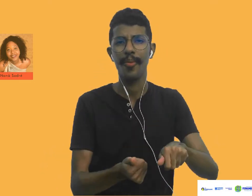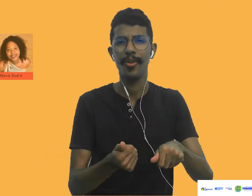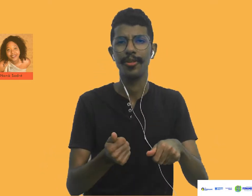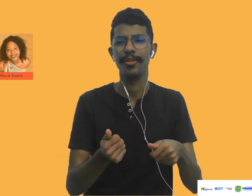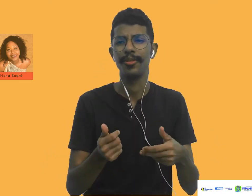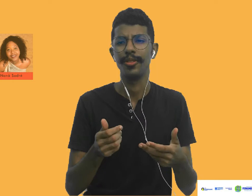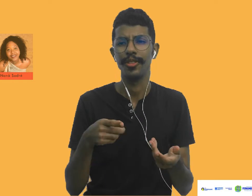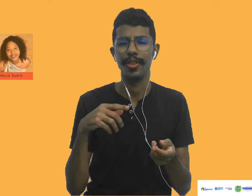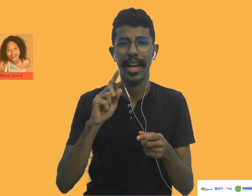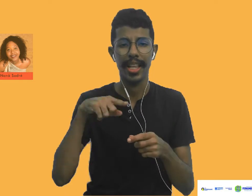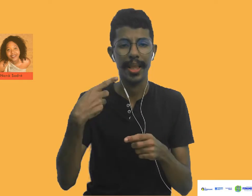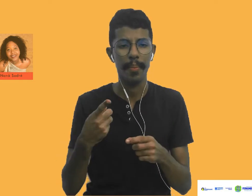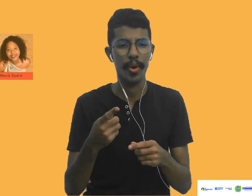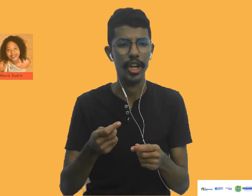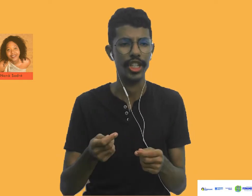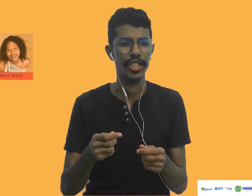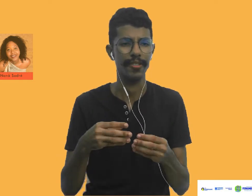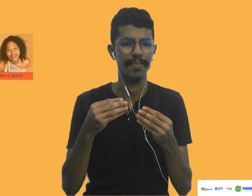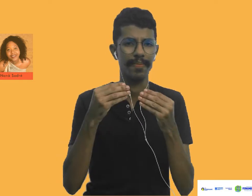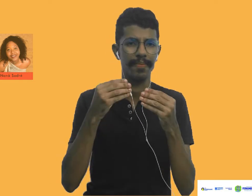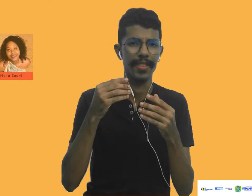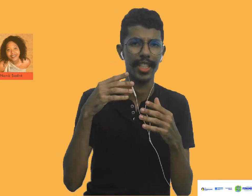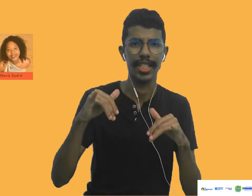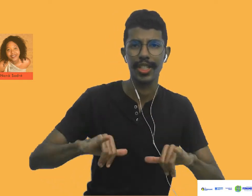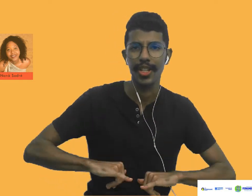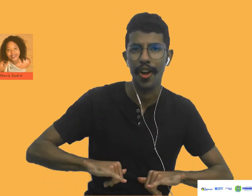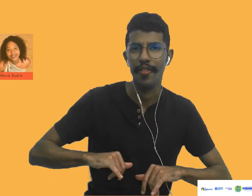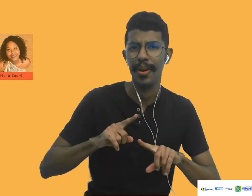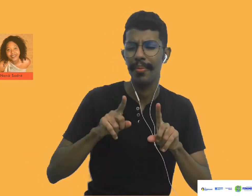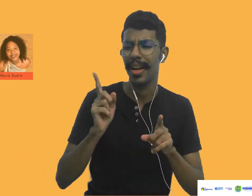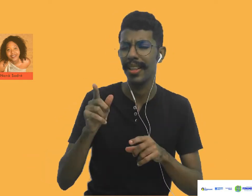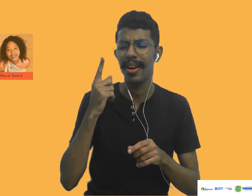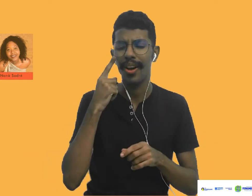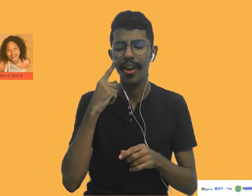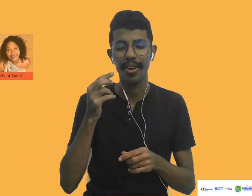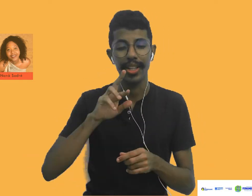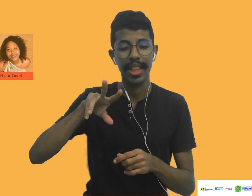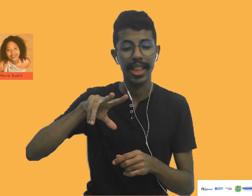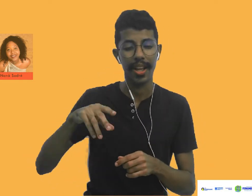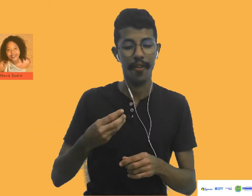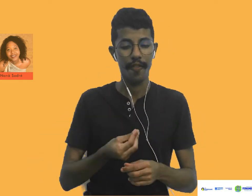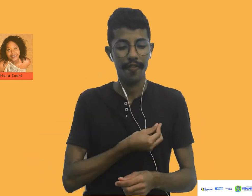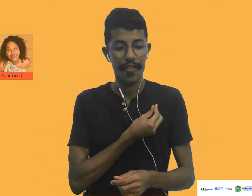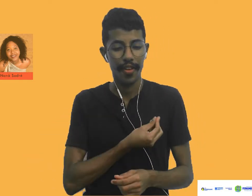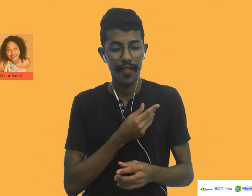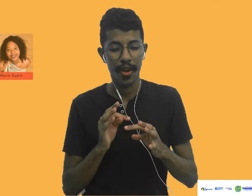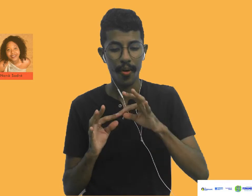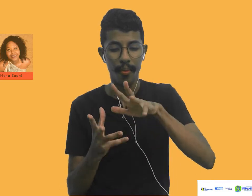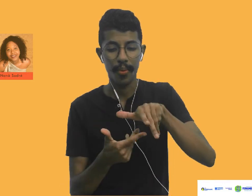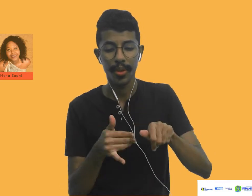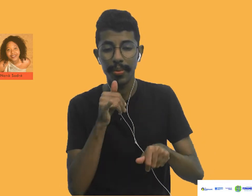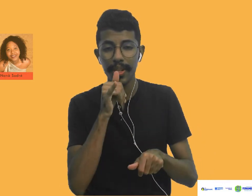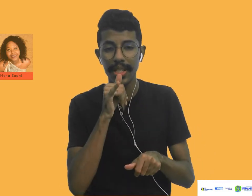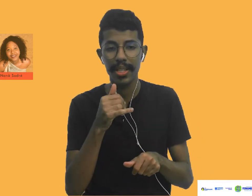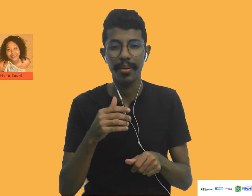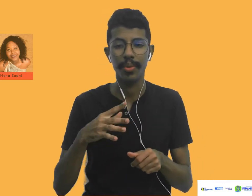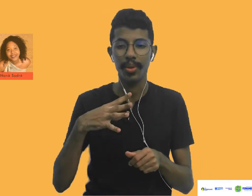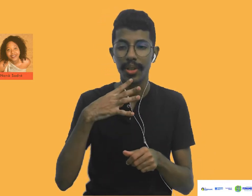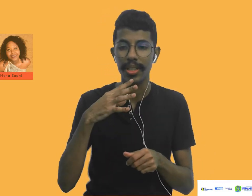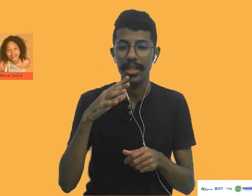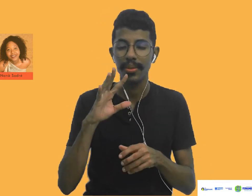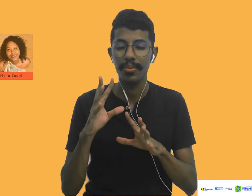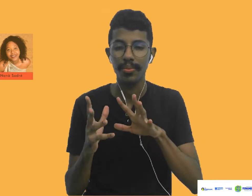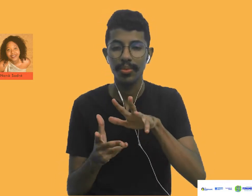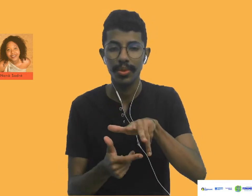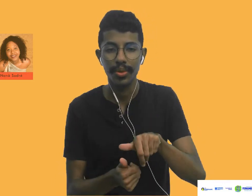o chicote nas costas, né? Não é assim. Mas é não viver esse mundo, é você conhecer o mundo e saber, ok, então tem esse